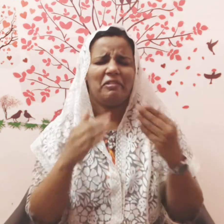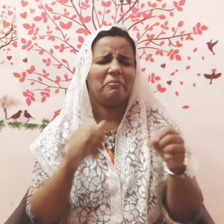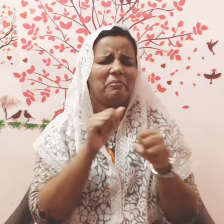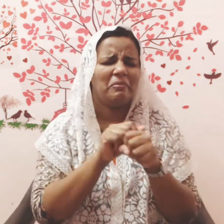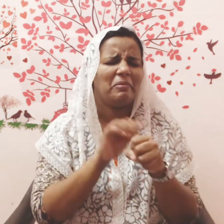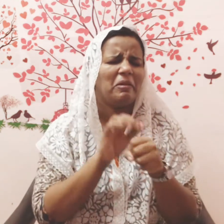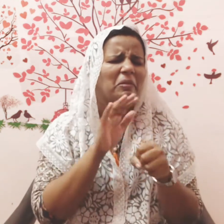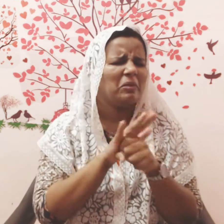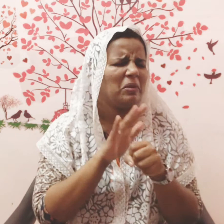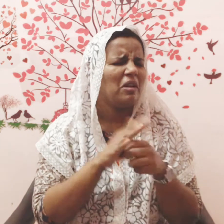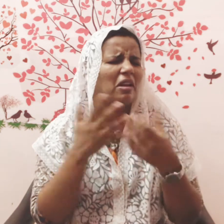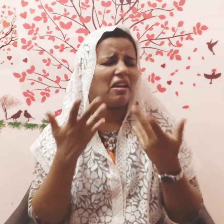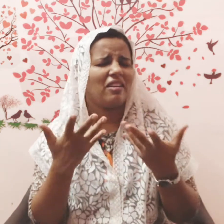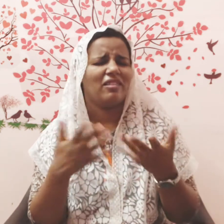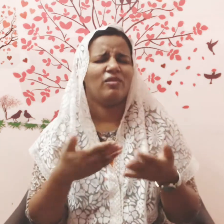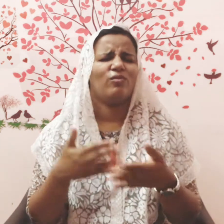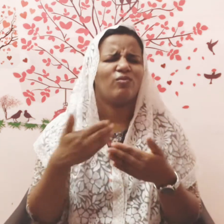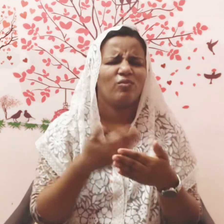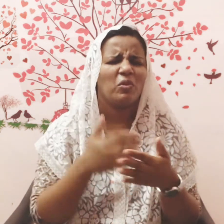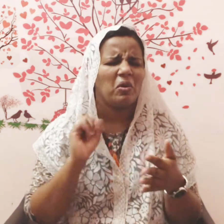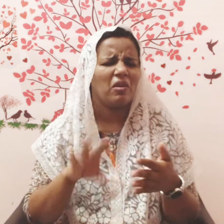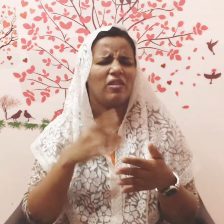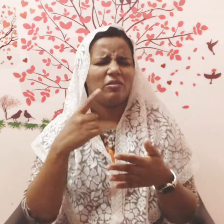വീട് പണി. ആമേൻ. അത് എങ്ങും എത്താതൊക്കെ ഭാരപ്പെട്ടിരിക്കുന്നവർക്ക് വേണ്ടി